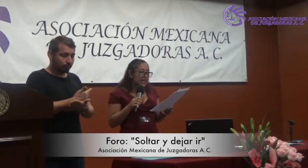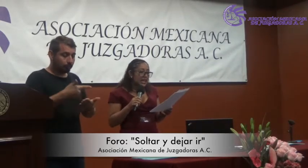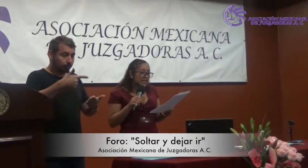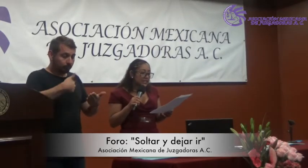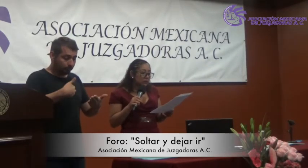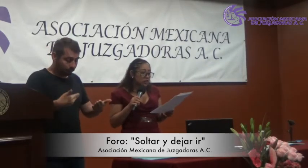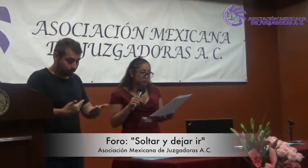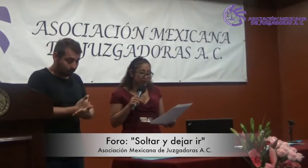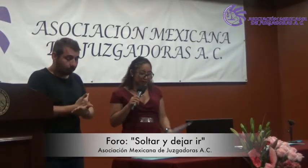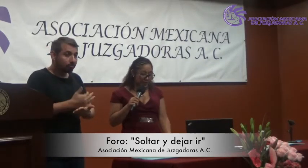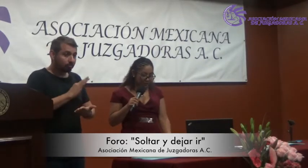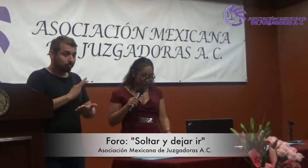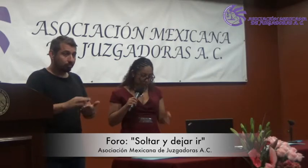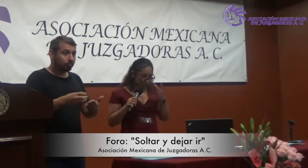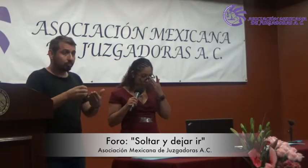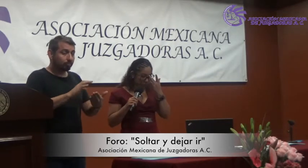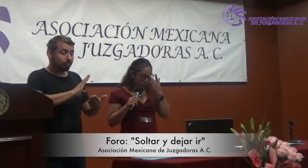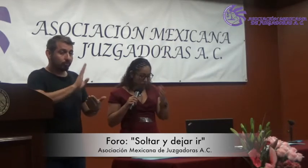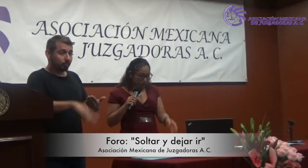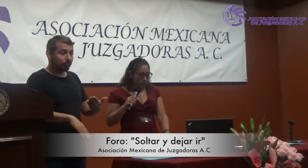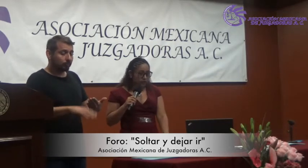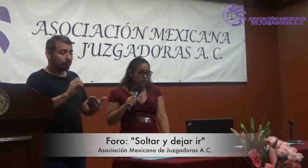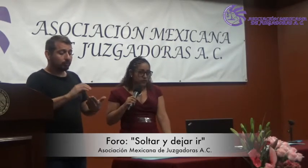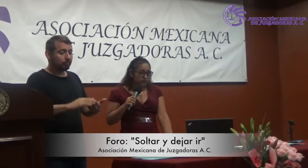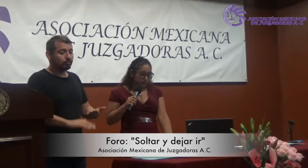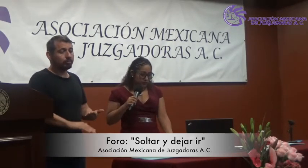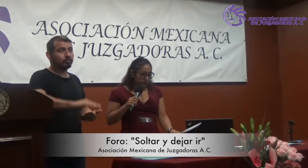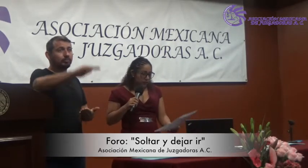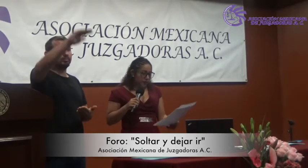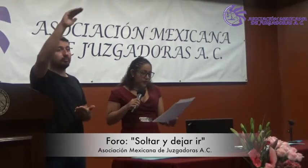existencia, estamos perdiendo.